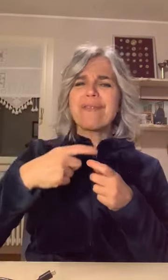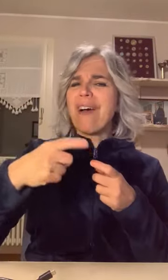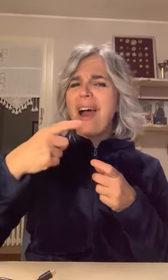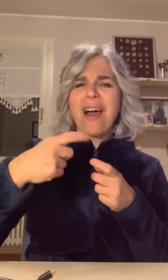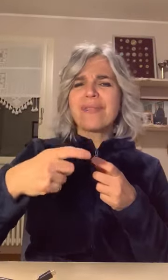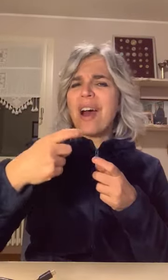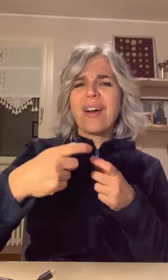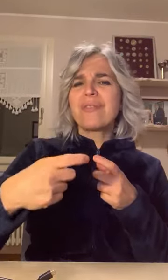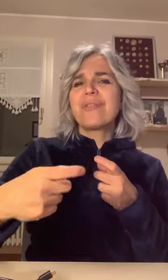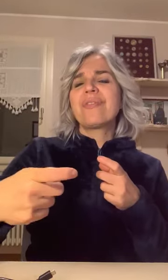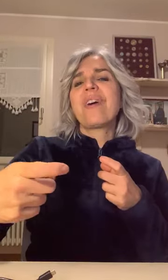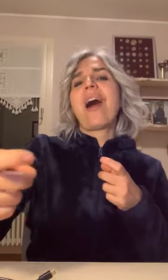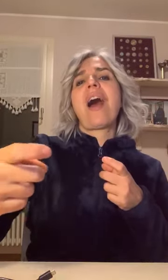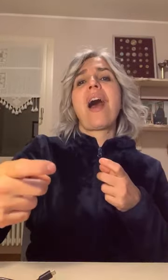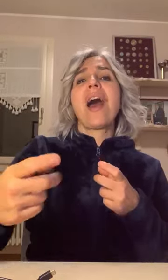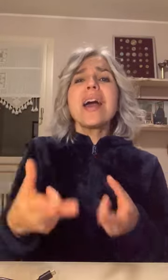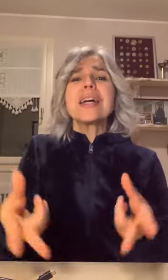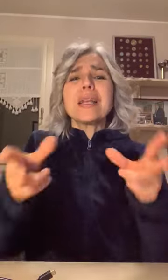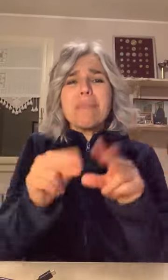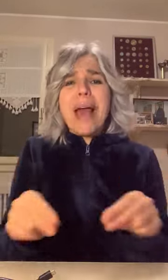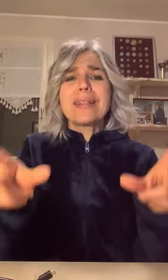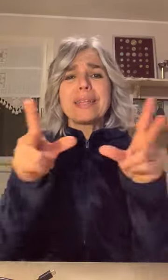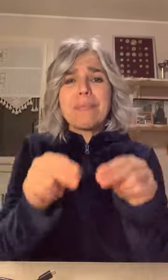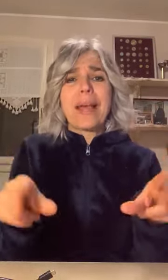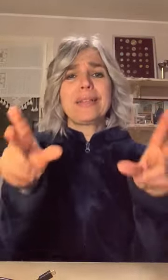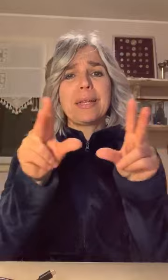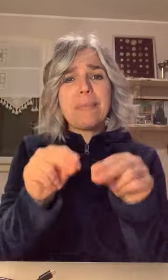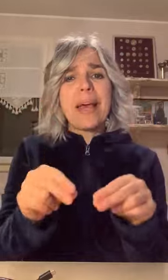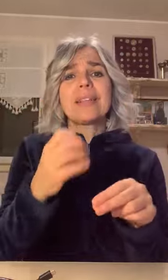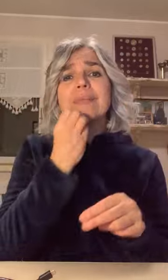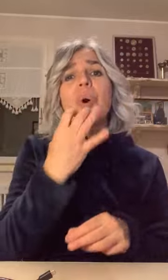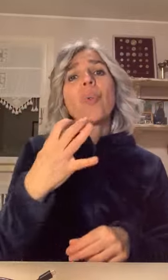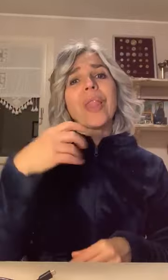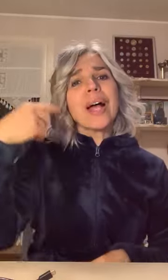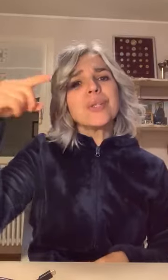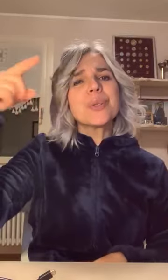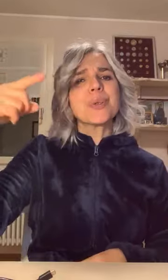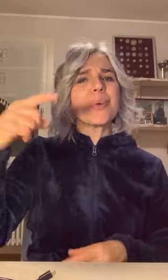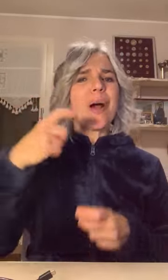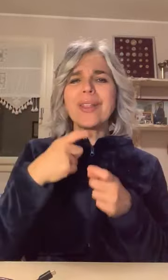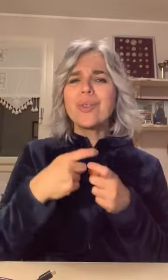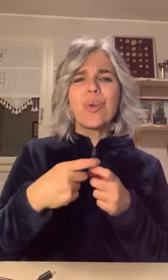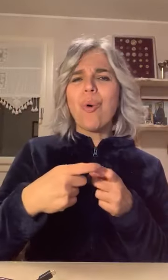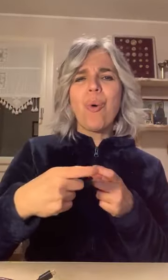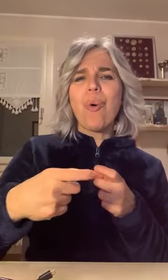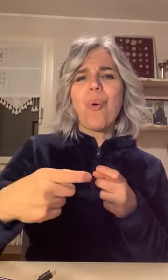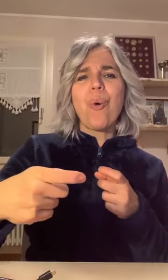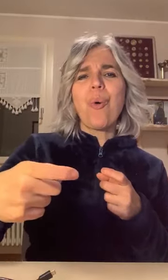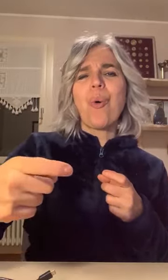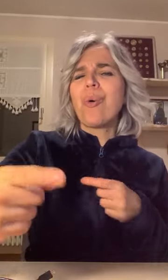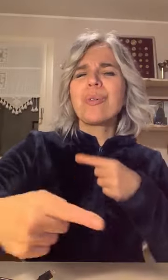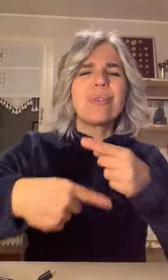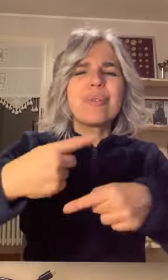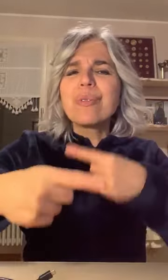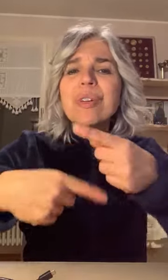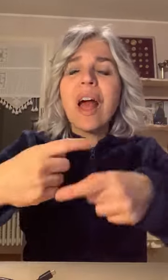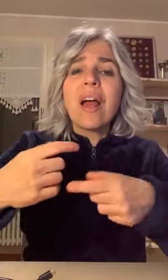gloria a Dio, ripetilo, la sua bontà dura in eterno. Nella mia angoscia, dice il salmista,